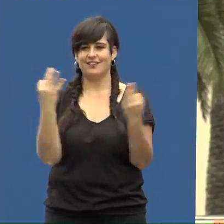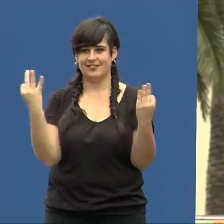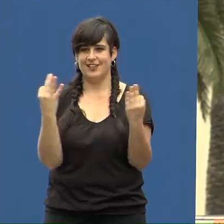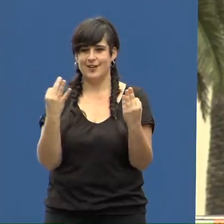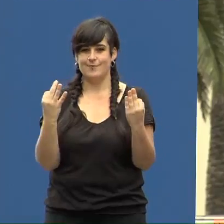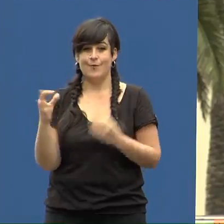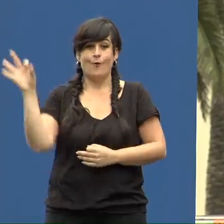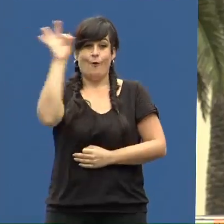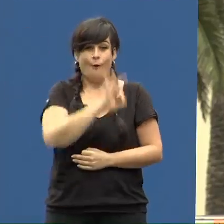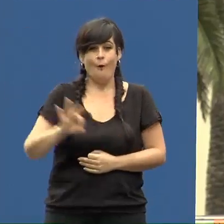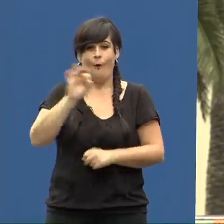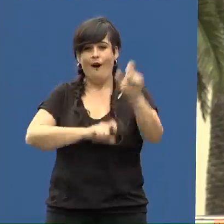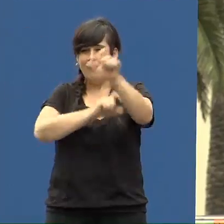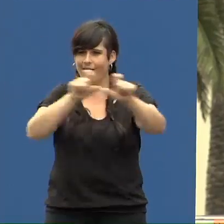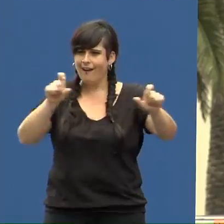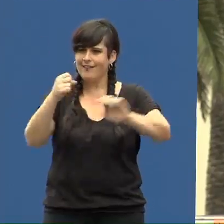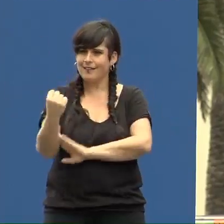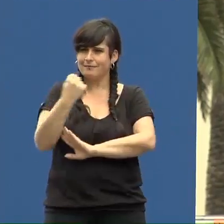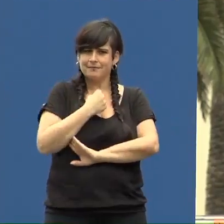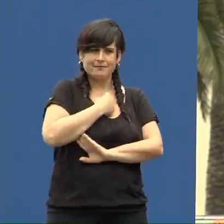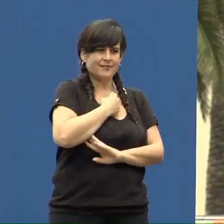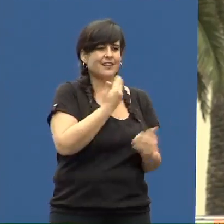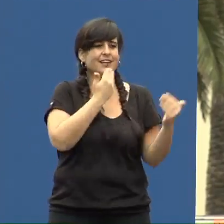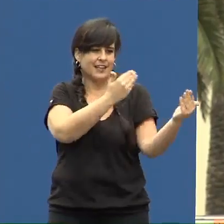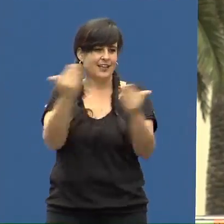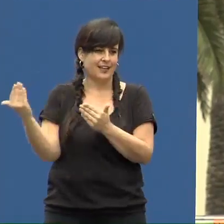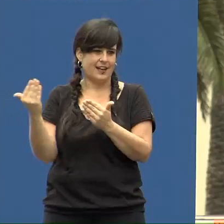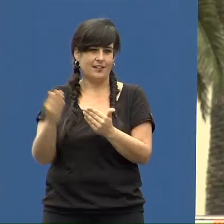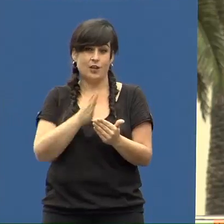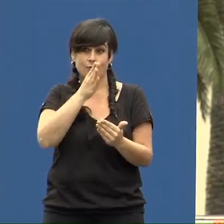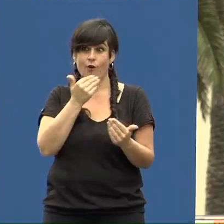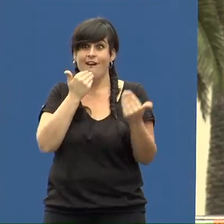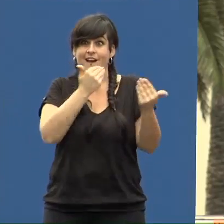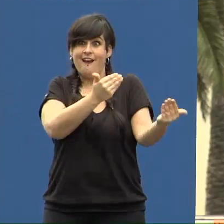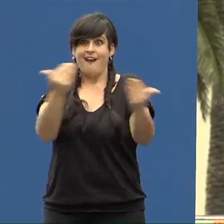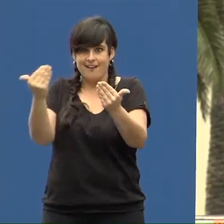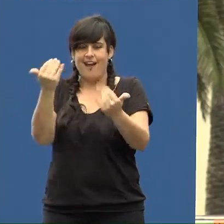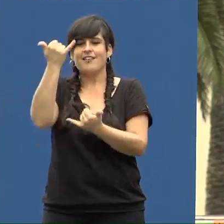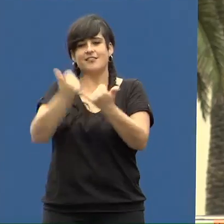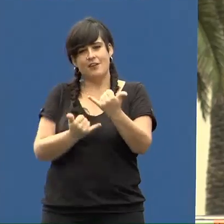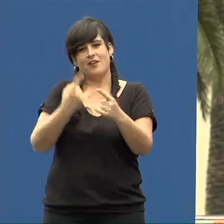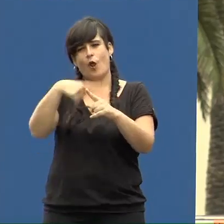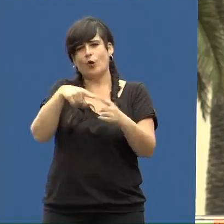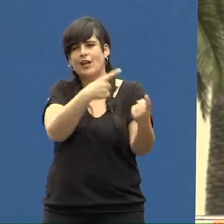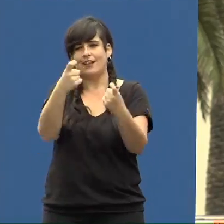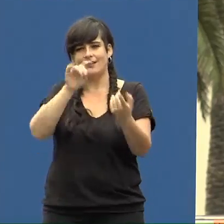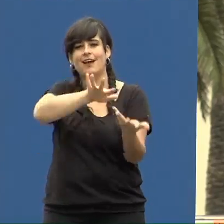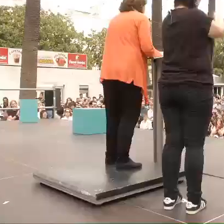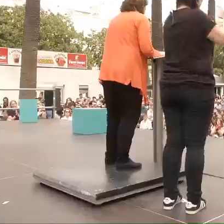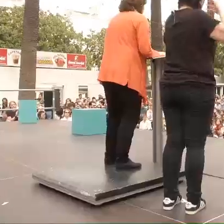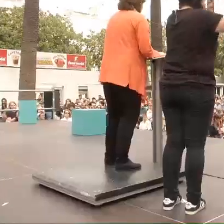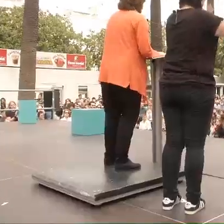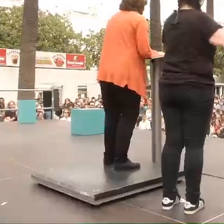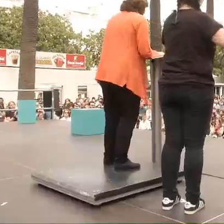que acompaña a estos alcaldes y alcaldesas para hacer realidad lo que era imprescindible. Porque hay que